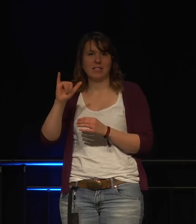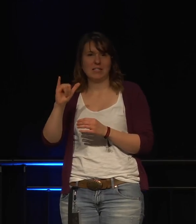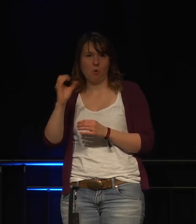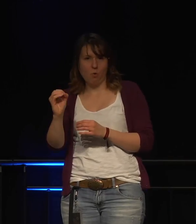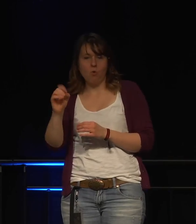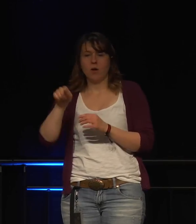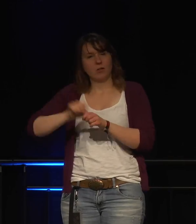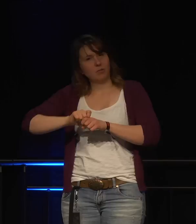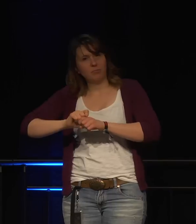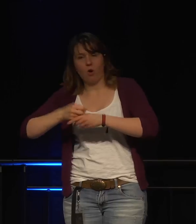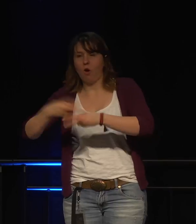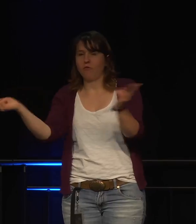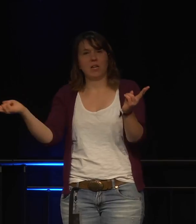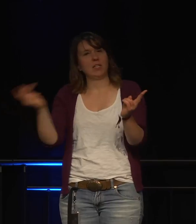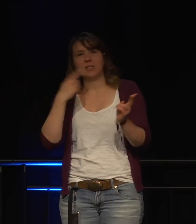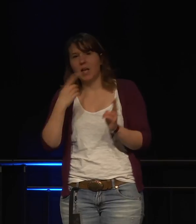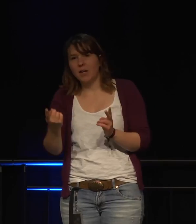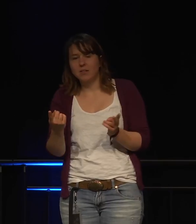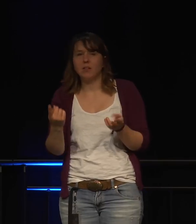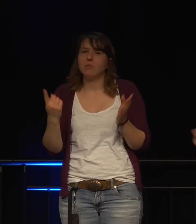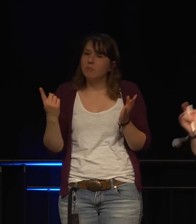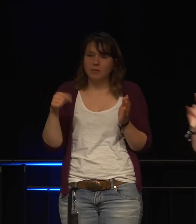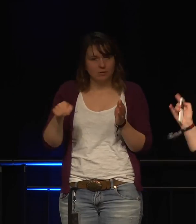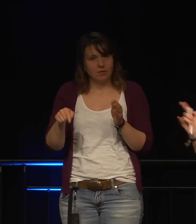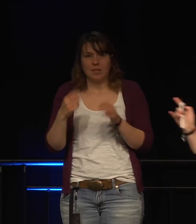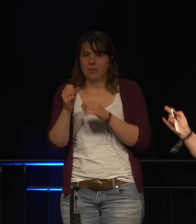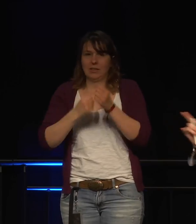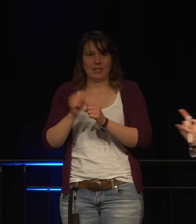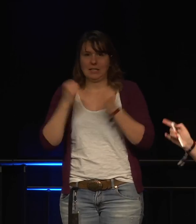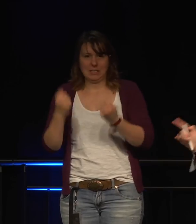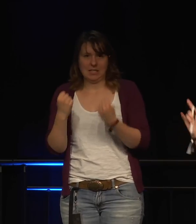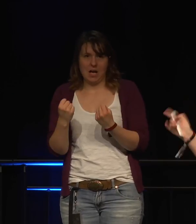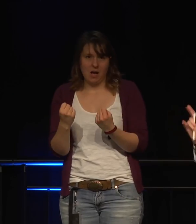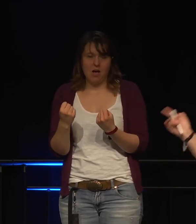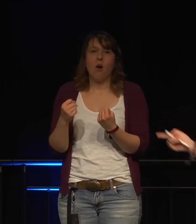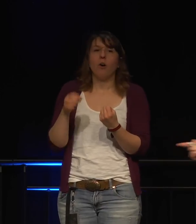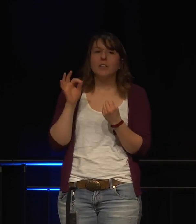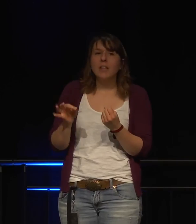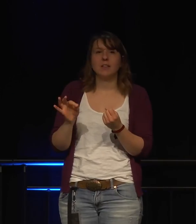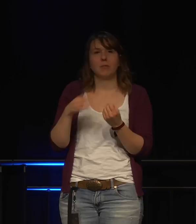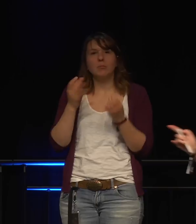de que el jefe de la compañía lo anunciase, y después de todo este